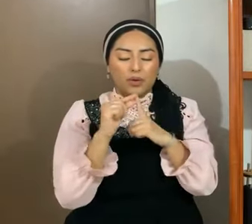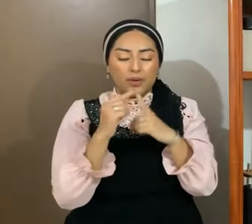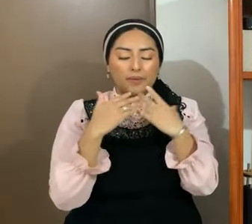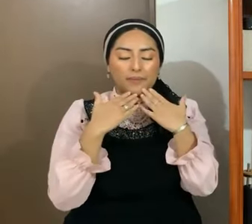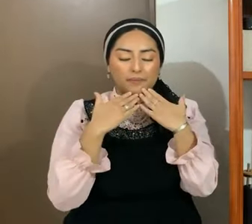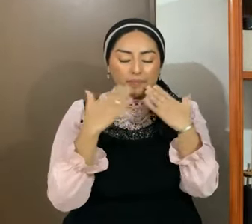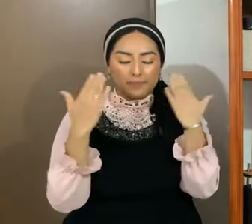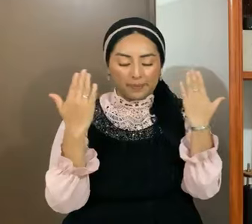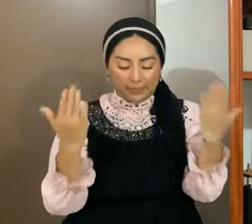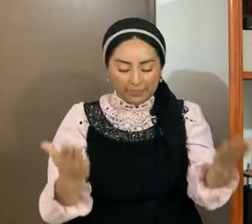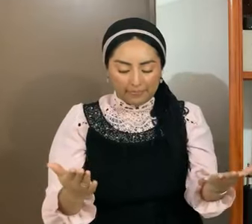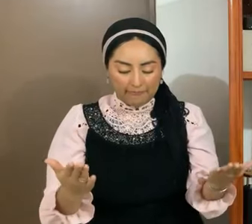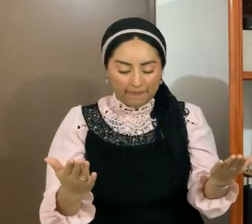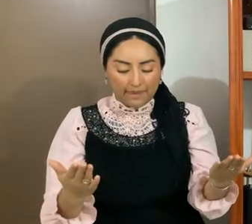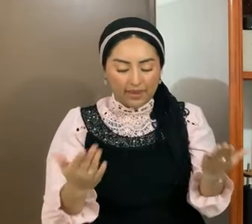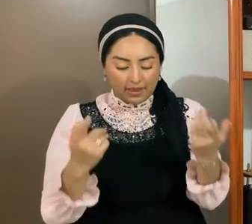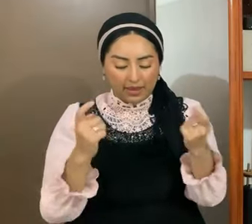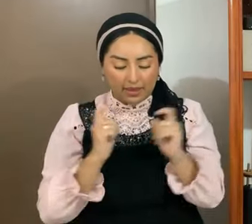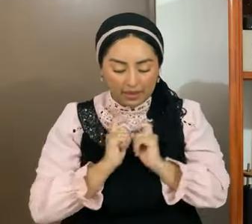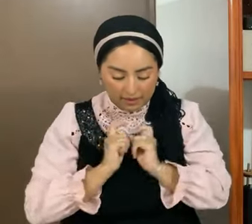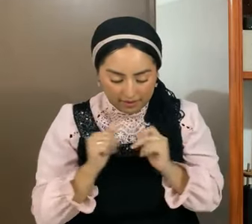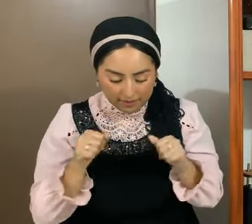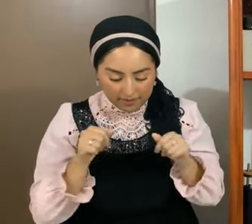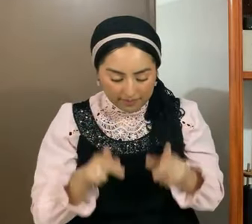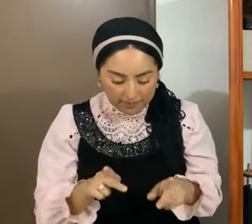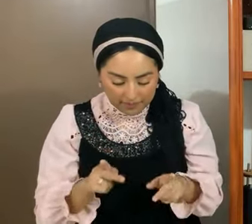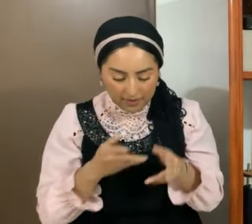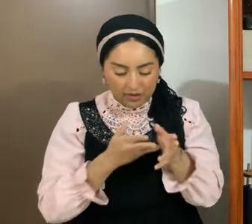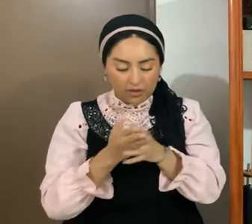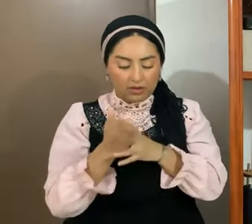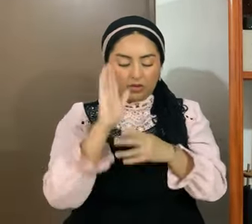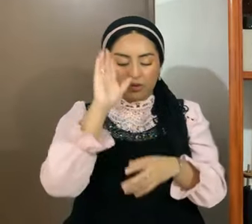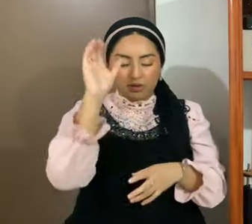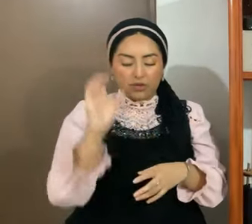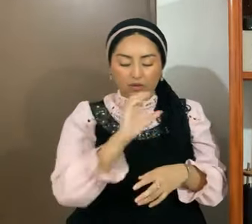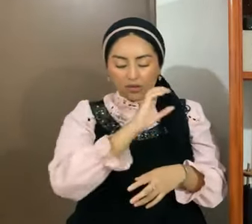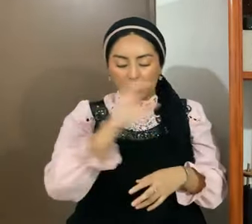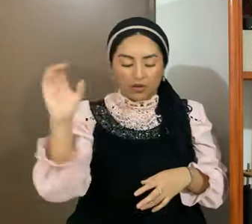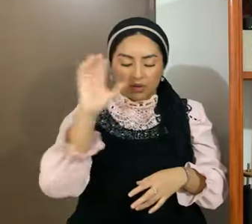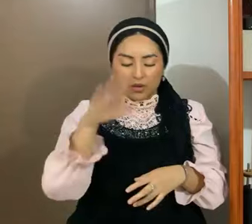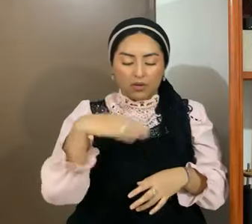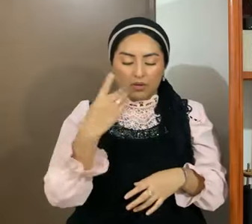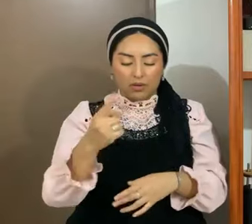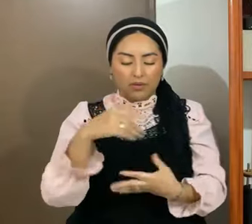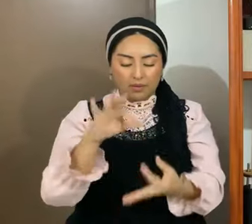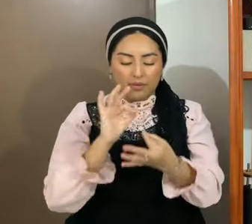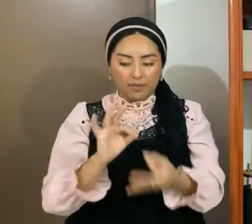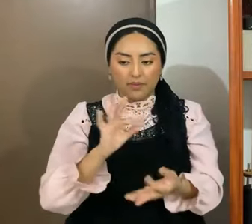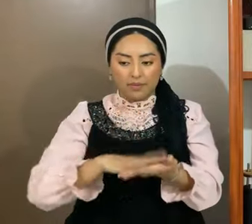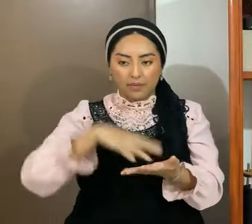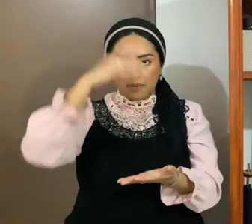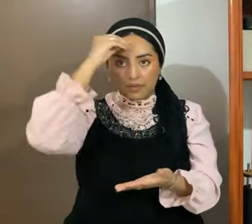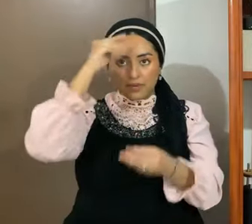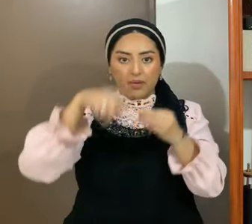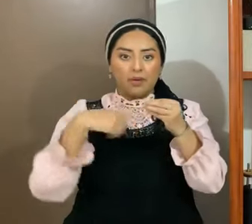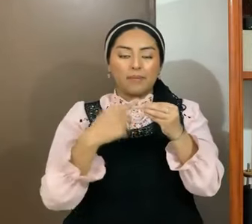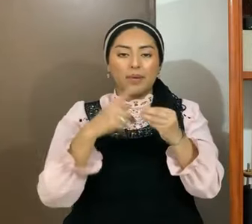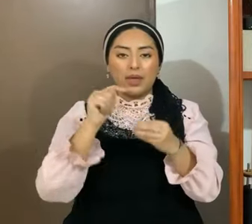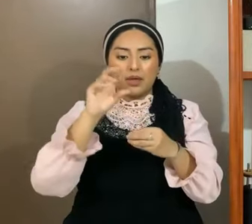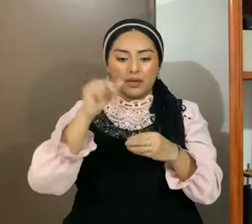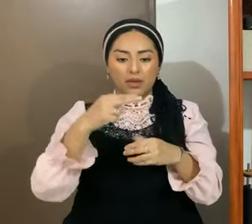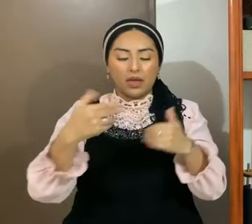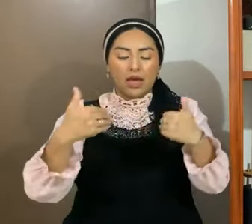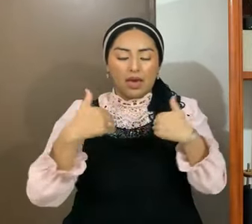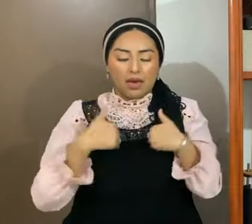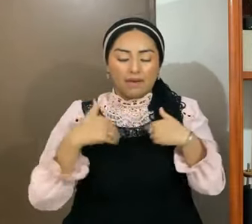Yahshua Mashiach, por darnos la oportunidad, por medio de tu sacrificio único y perfecto, de conocer tu Torah, de tenerla y